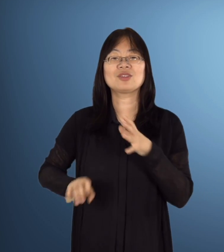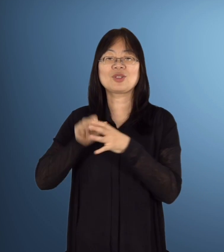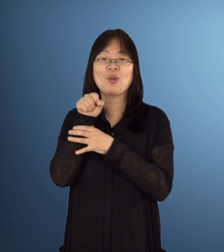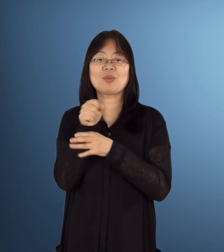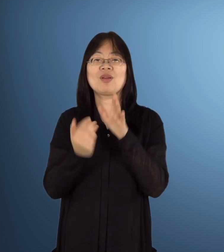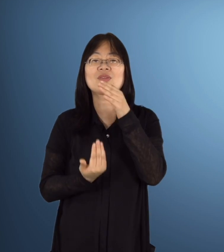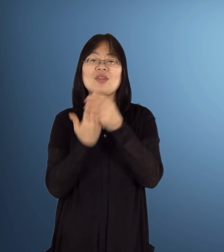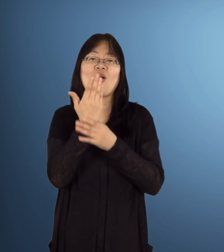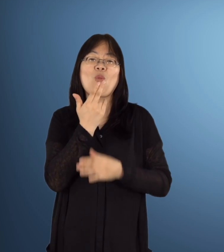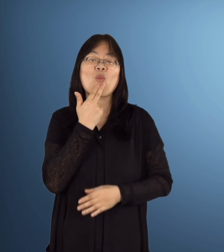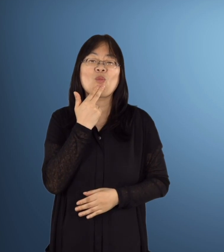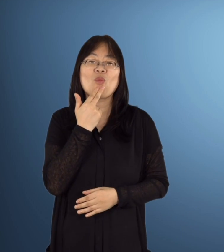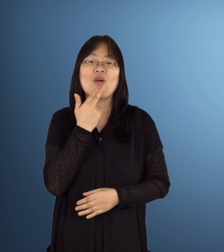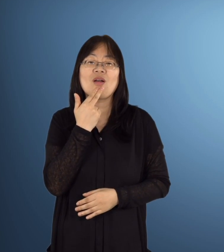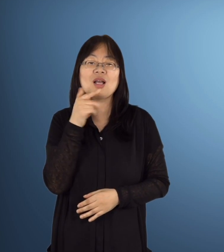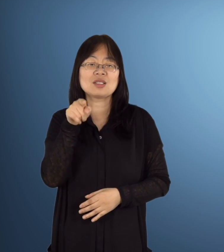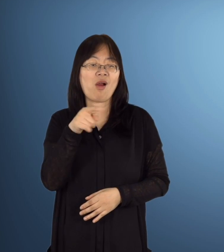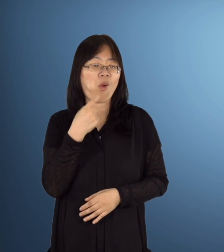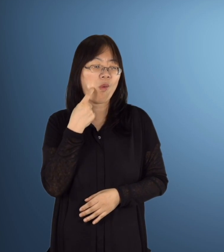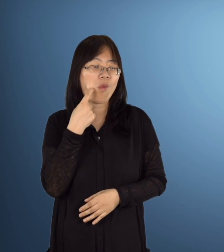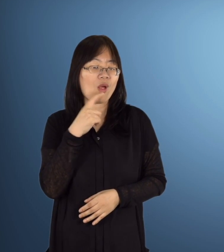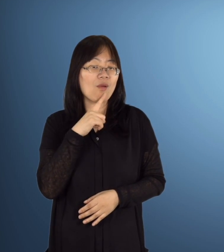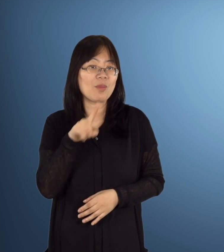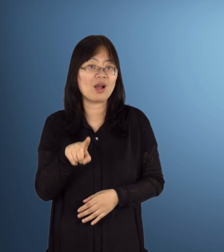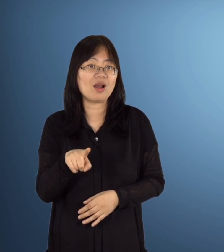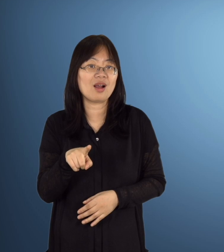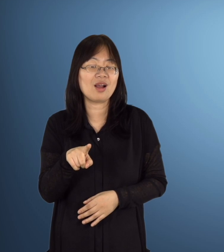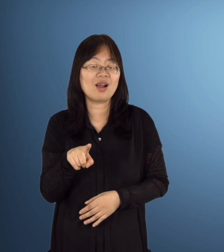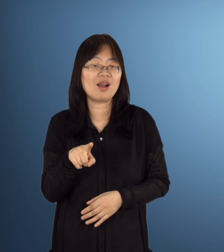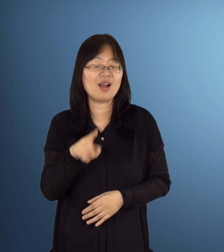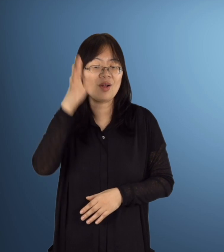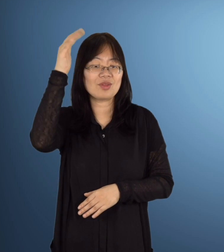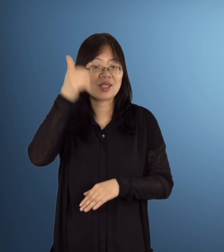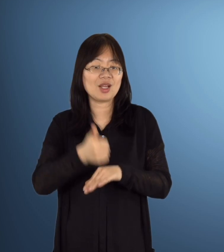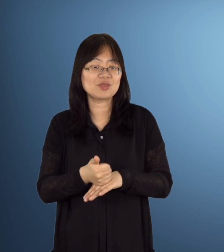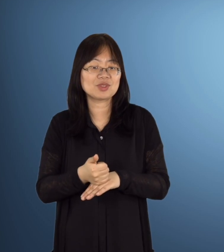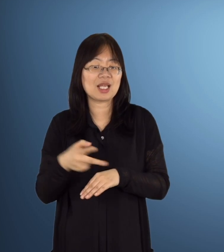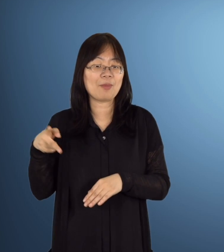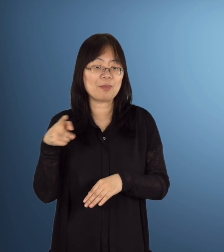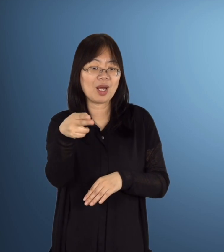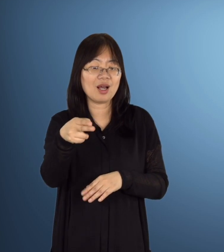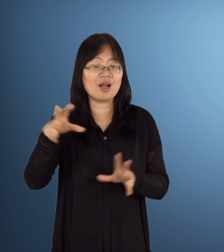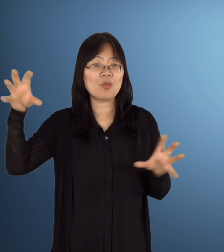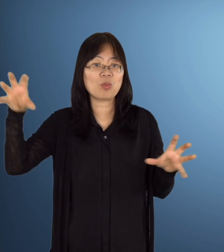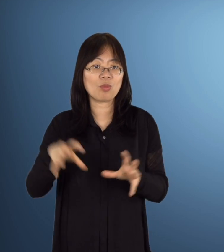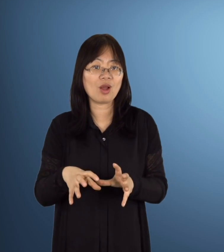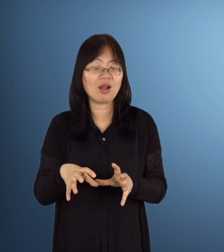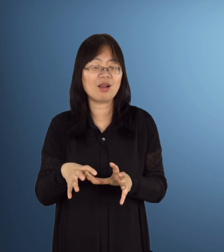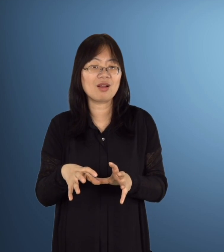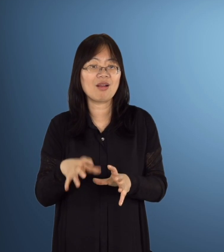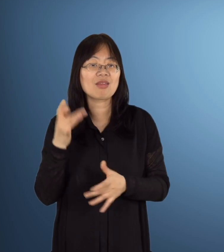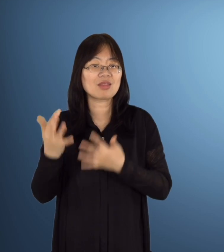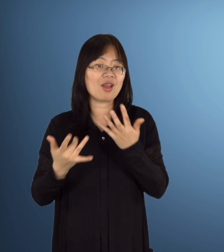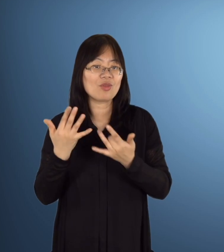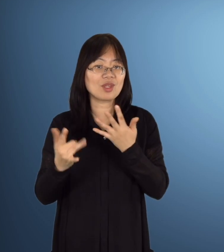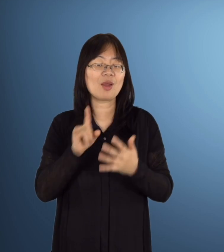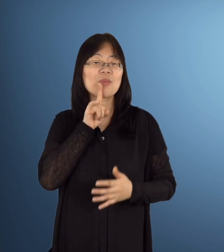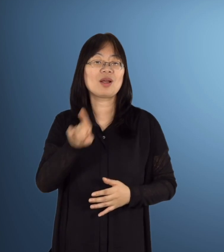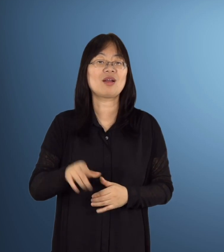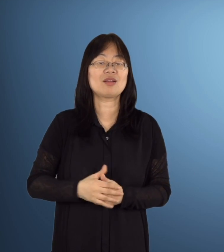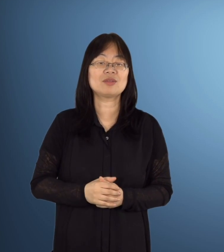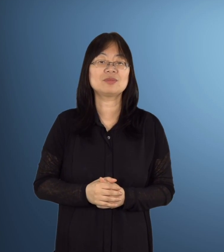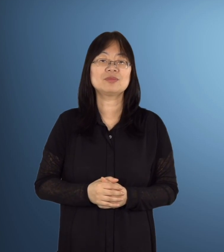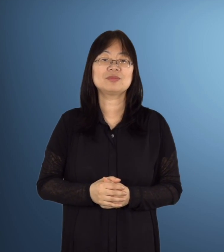열매가 안 나와요. 요거 가짜구나. 그런 건 나중에 잘나다가 모아서 태워버린다 그 말이에요.